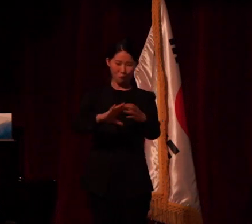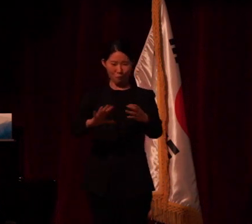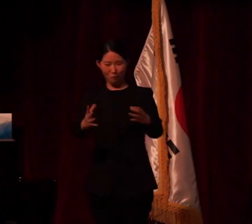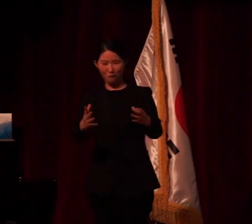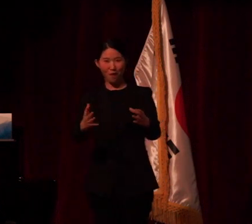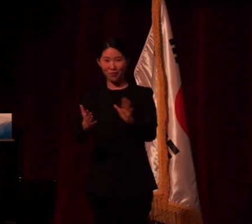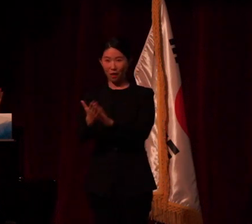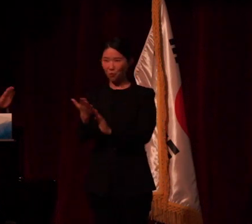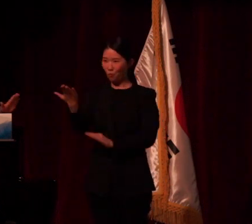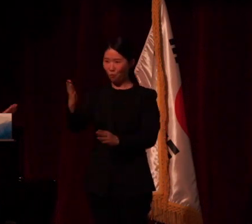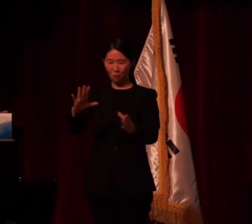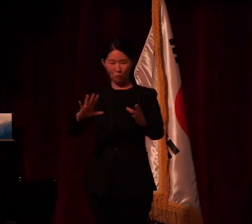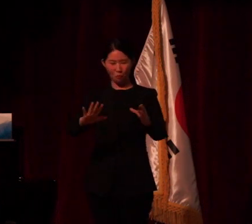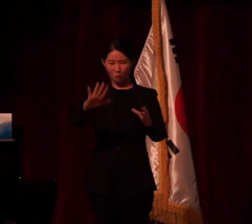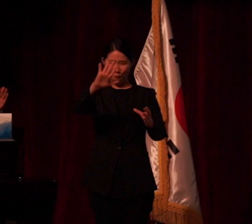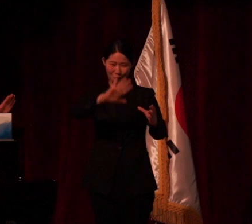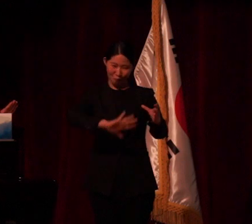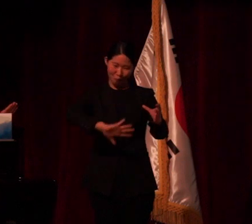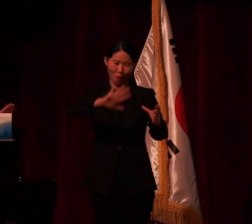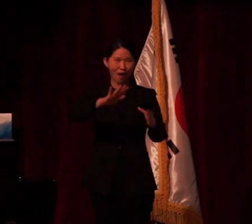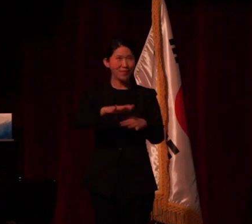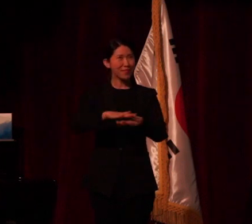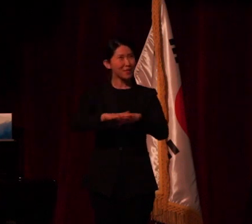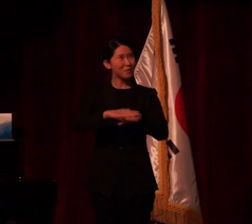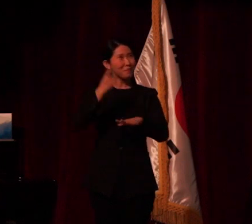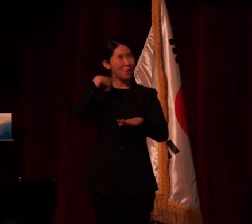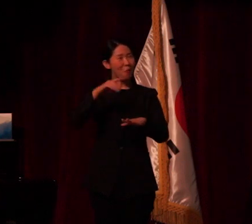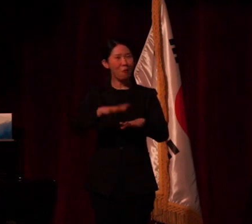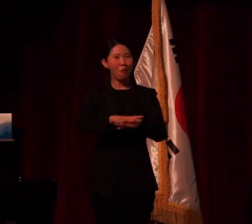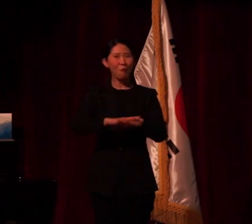손바닥을 펴서 나무 전체의 질감을 느낍니다.